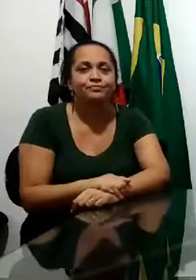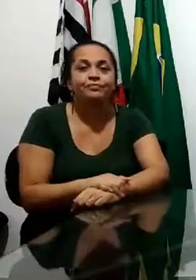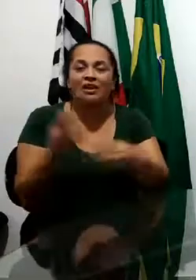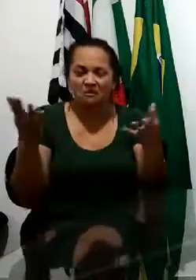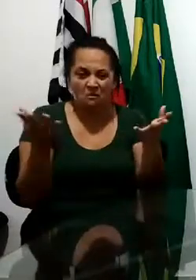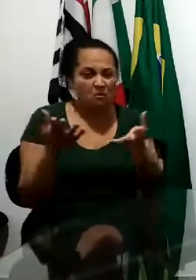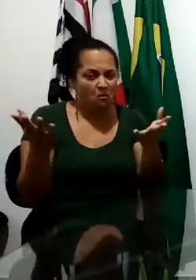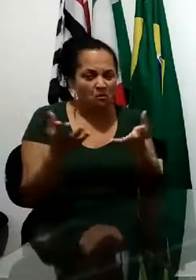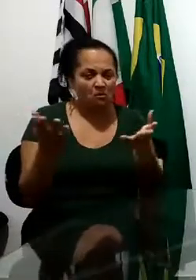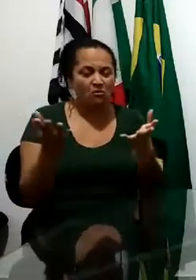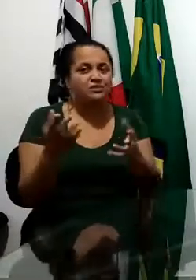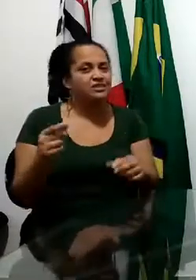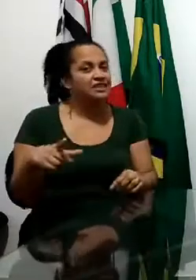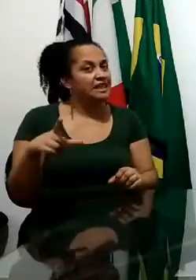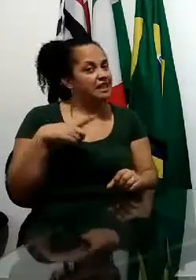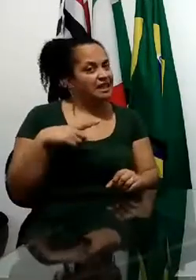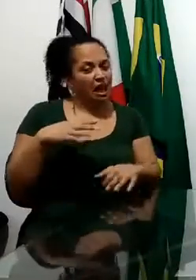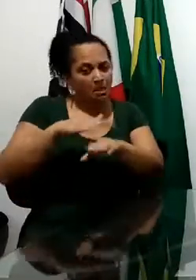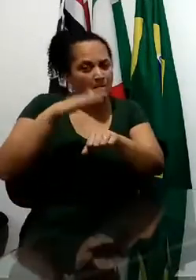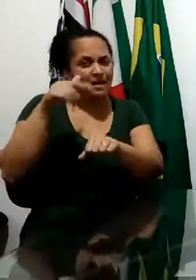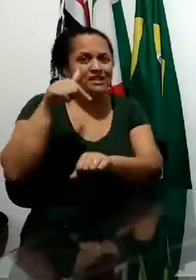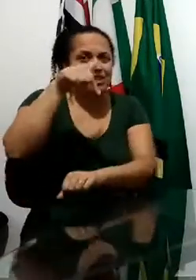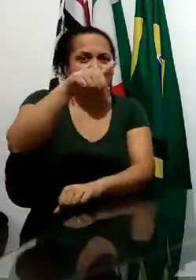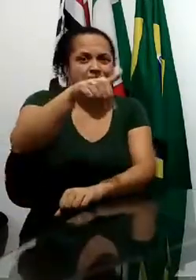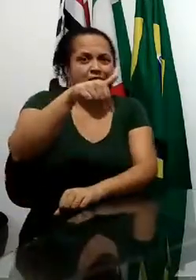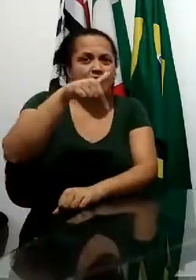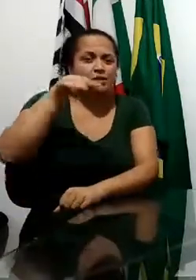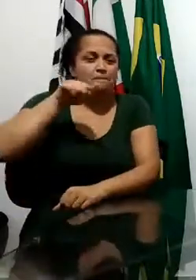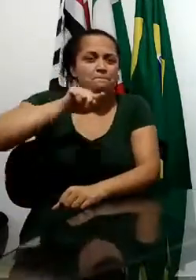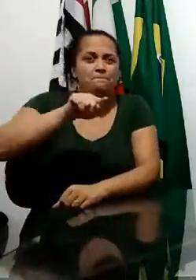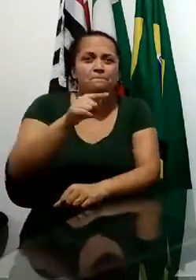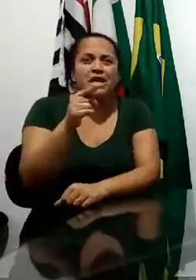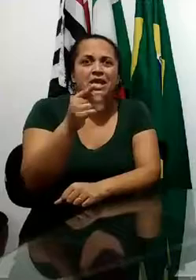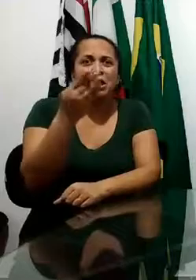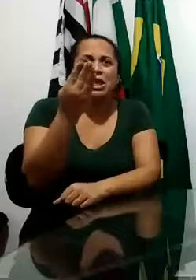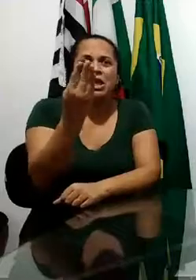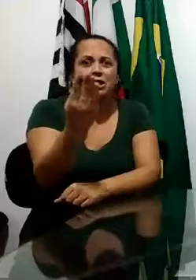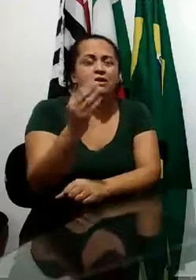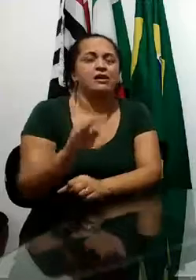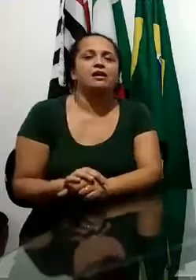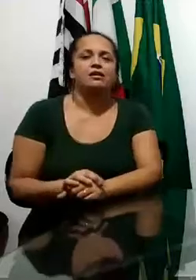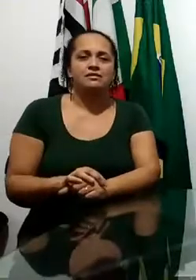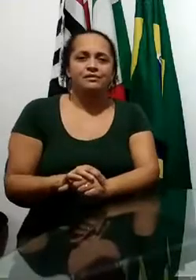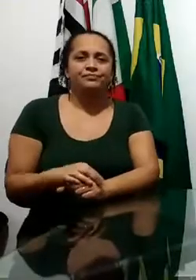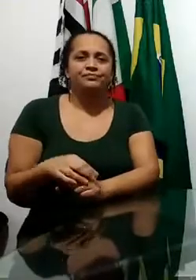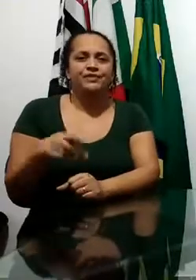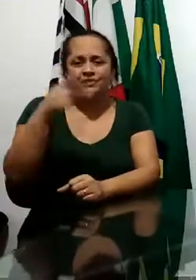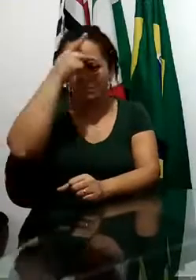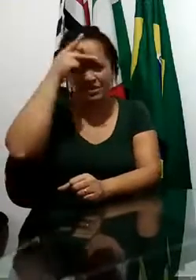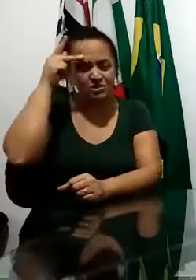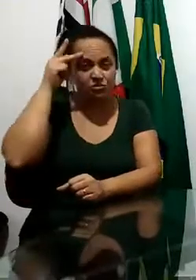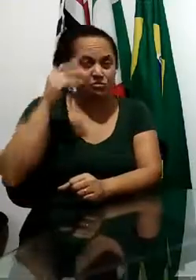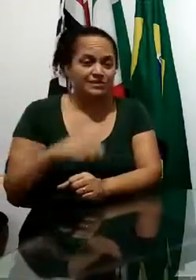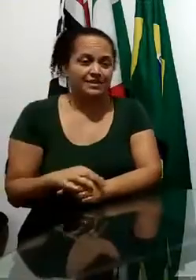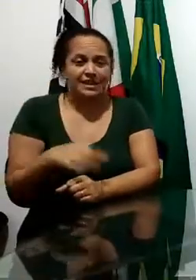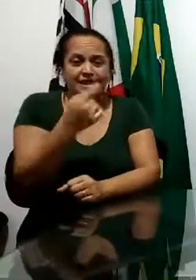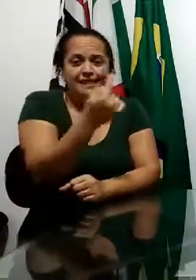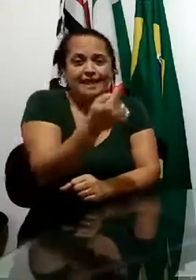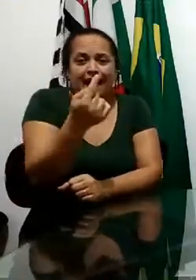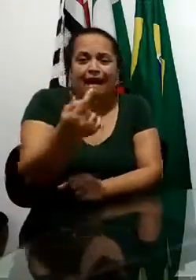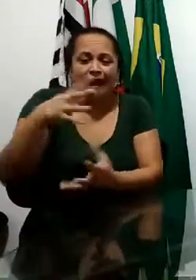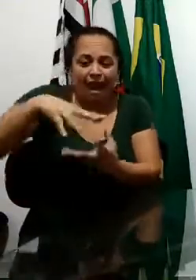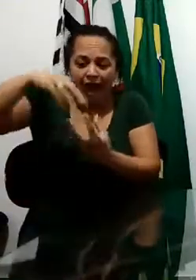atual, ela tem mais de 7 bilhões de habitantes. E cada alma desses 7 bilhões